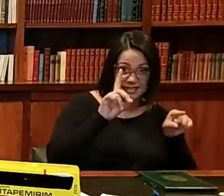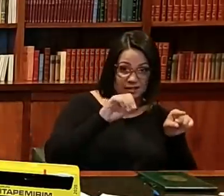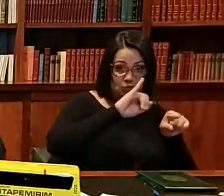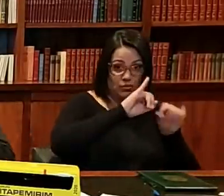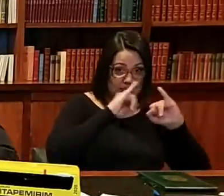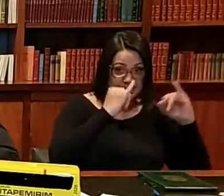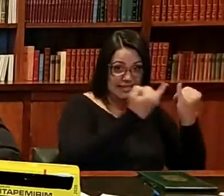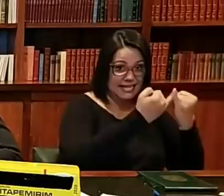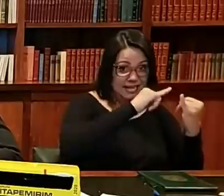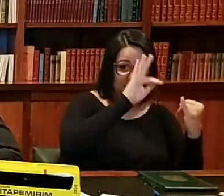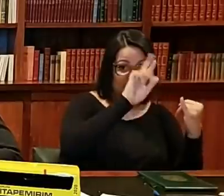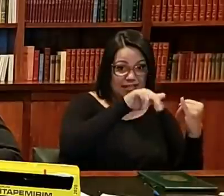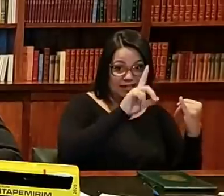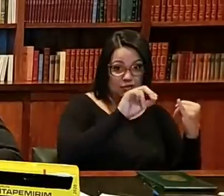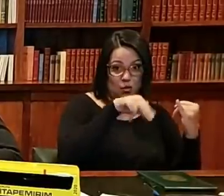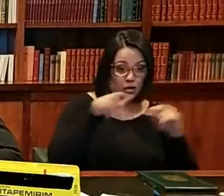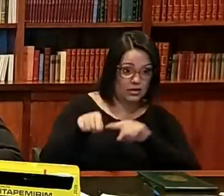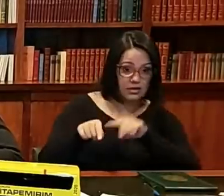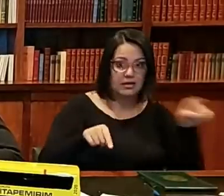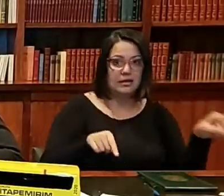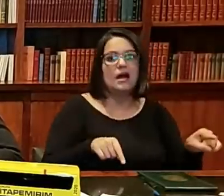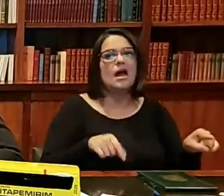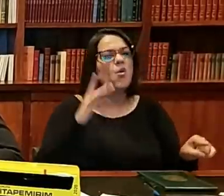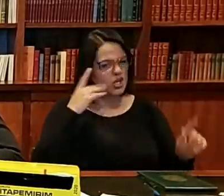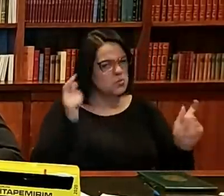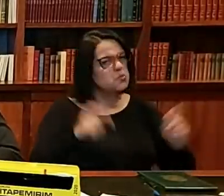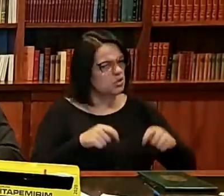Tarcísio asfaltar até a Lua aí, que tu acha que é mais fácil aí? A culpa não é